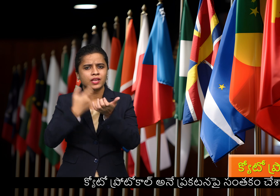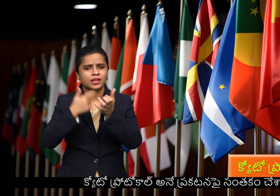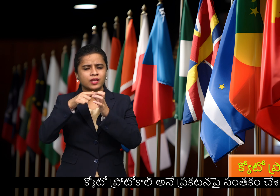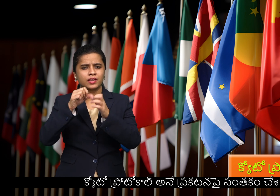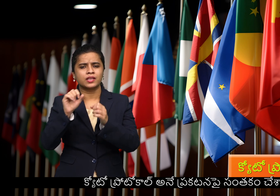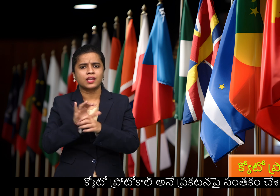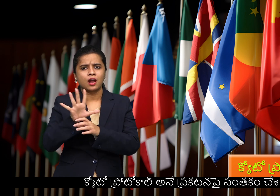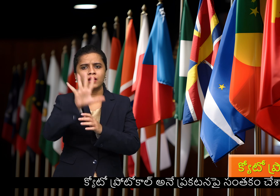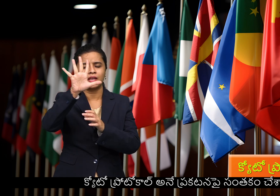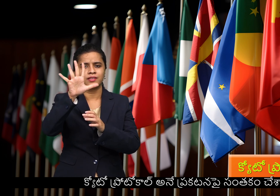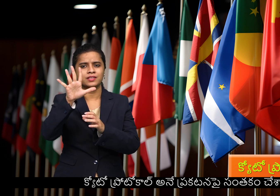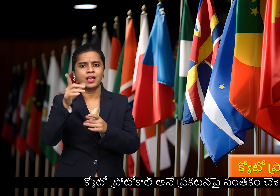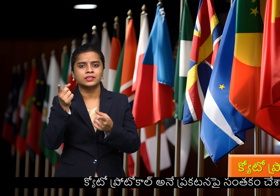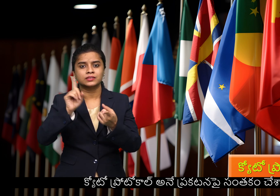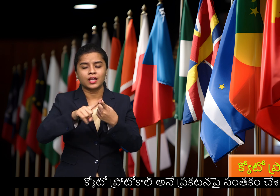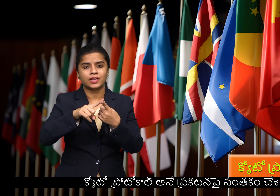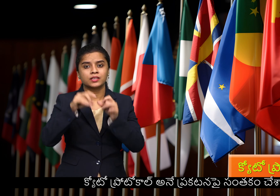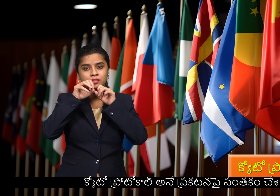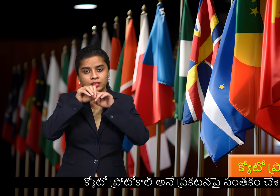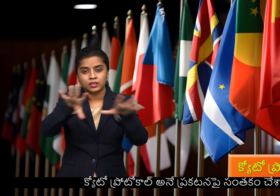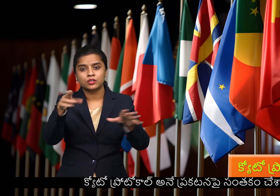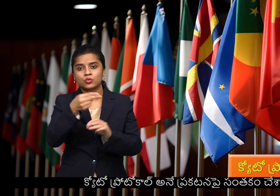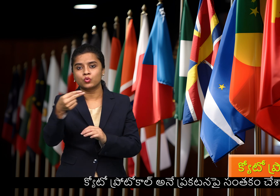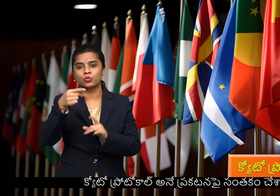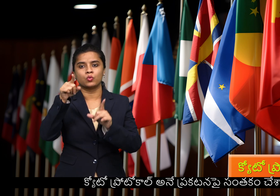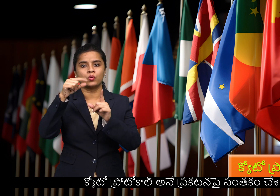క్యోటో ప్రోటోకాల్ అనే ప్రకటనపై సంతకం చేశాయి.